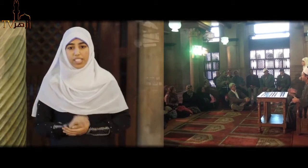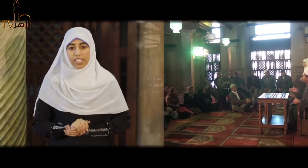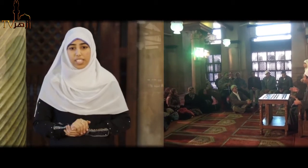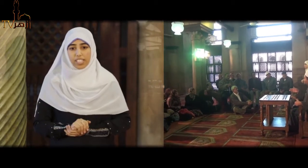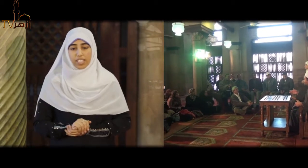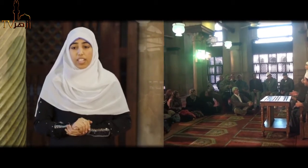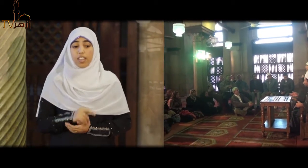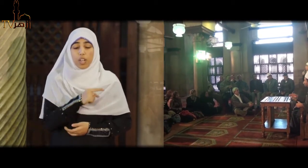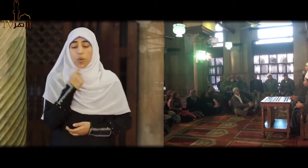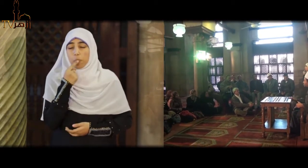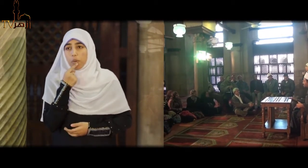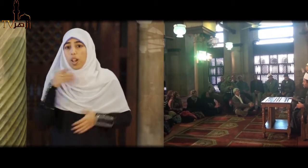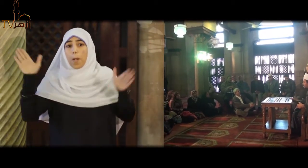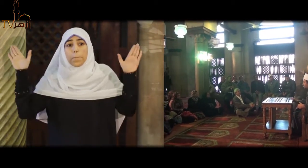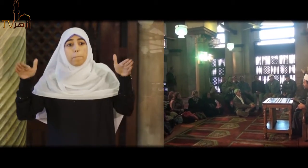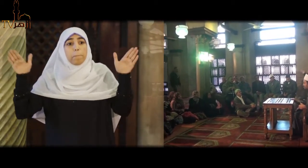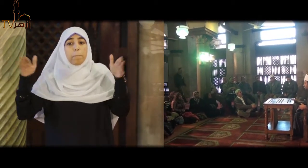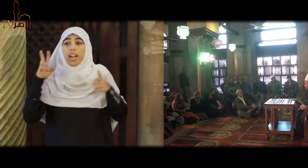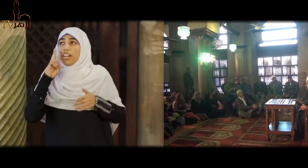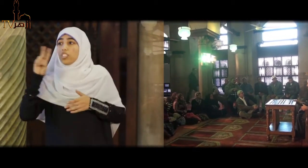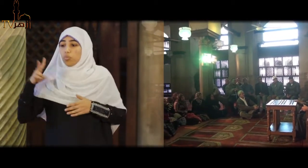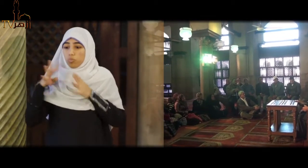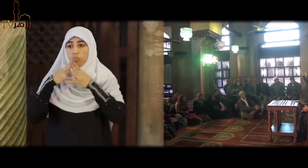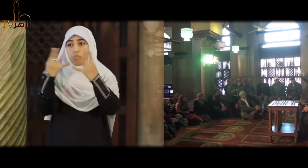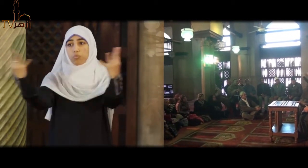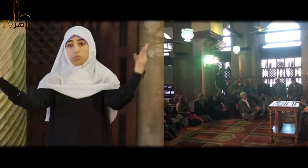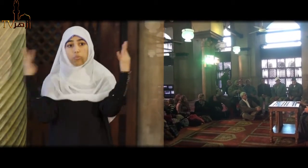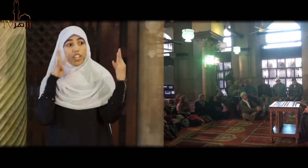لتضع أجنحتها لطالب العلم رضا بما صنع.